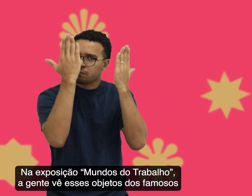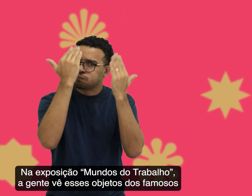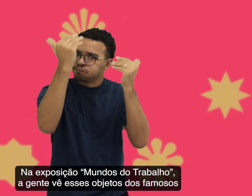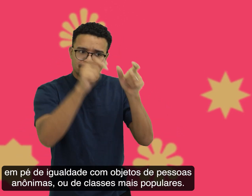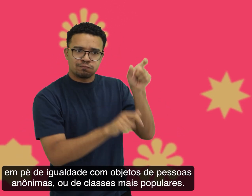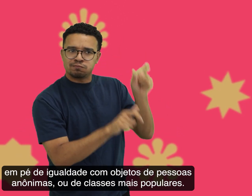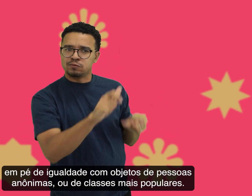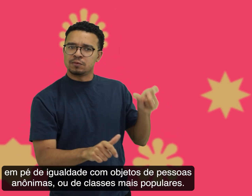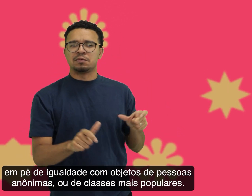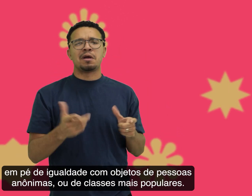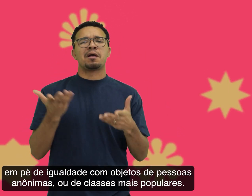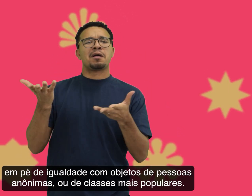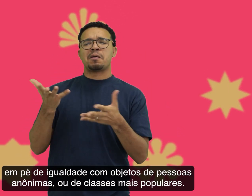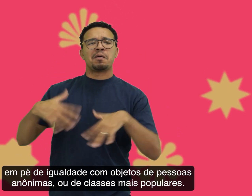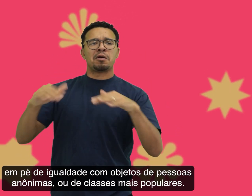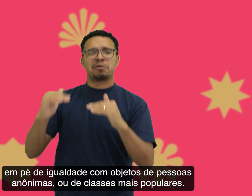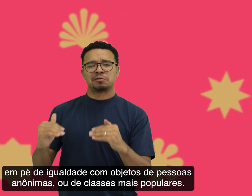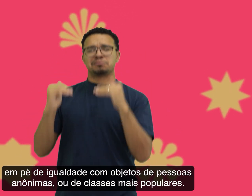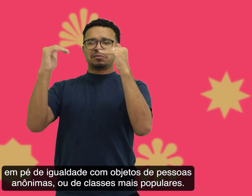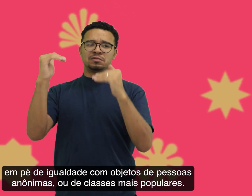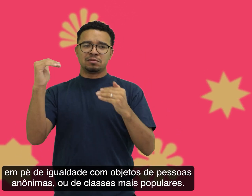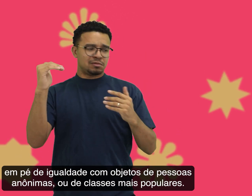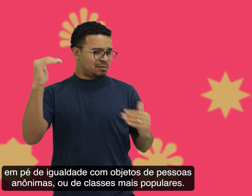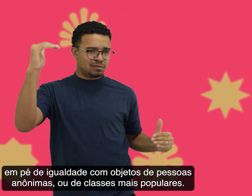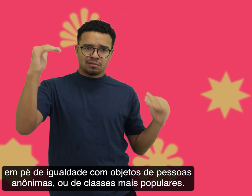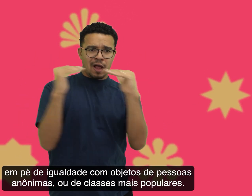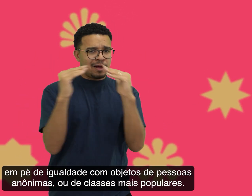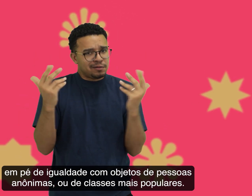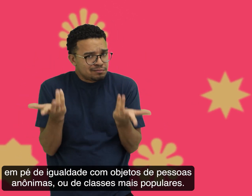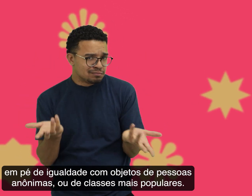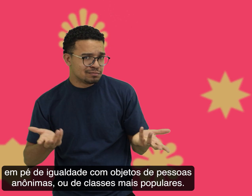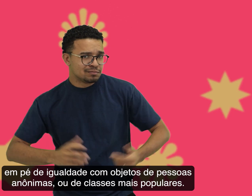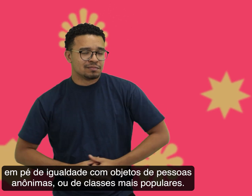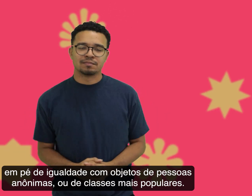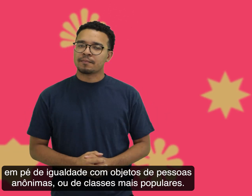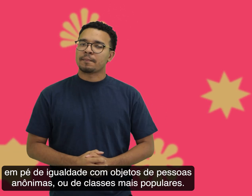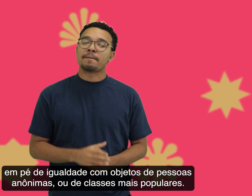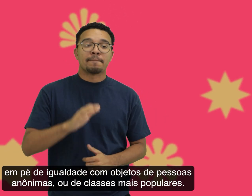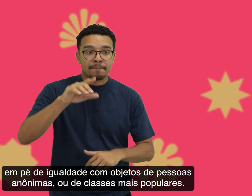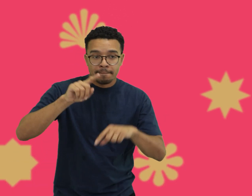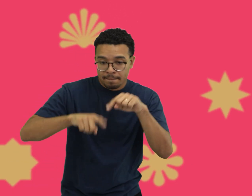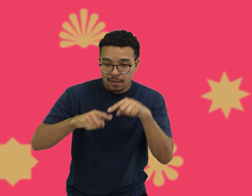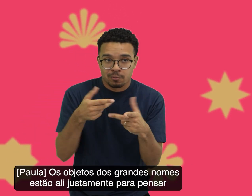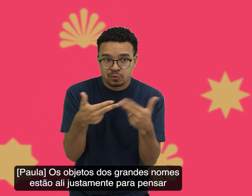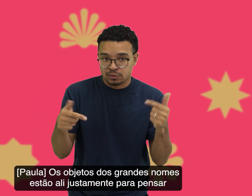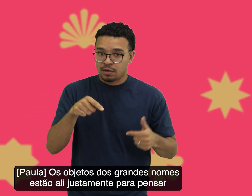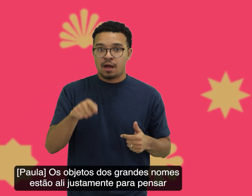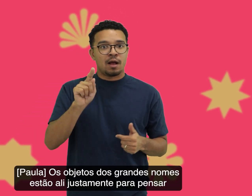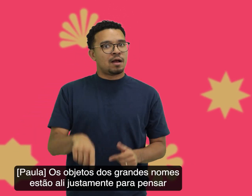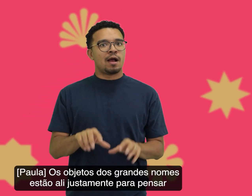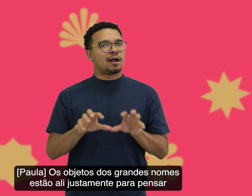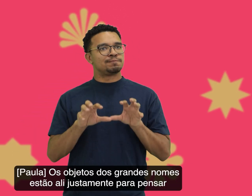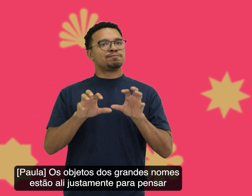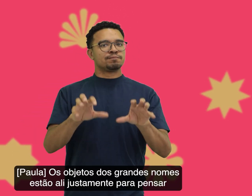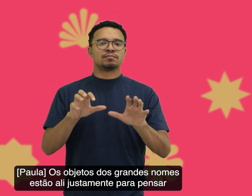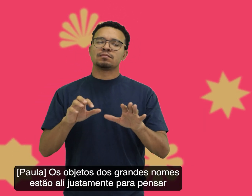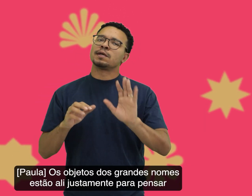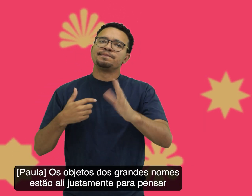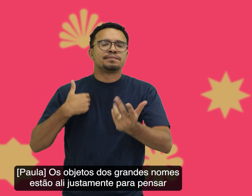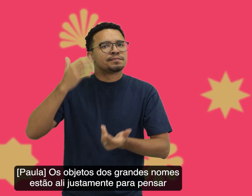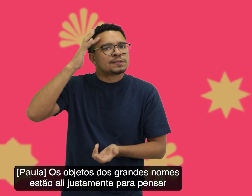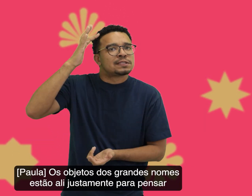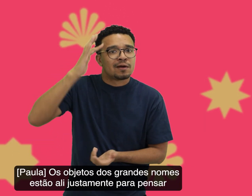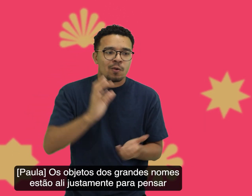esses objetos dos famosos em pé de igualdade com objetos de pessoas anônimas ou de classes mais populares. Os objetos